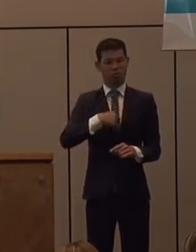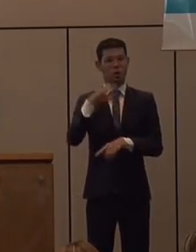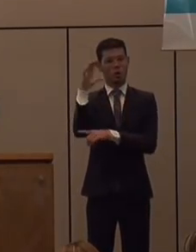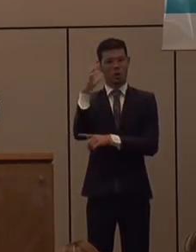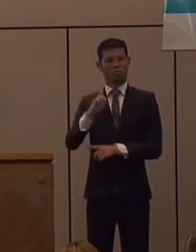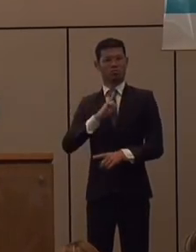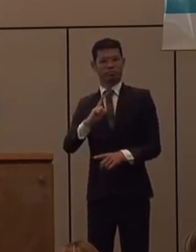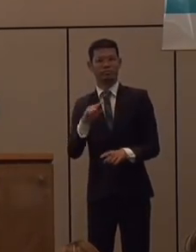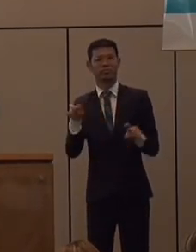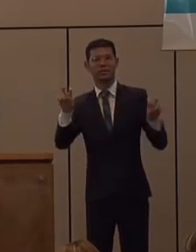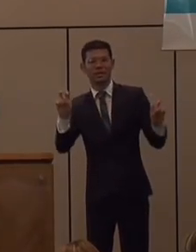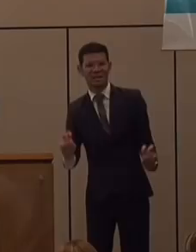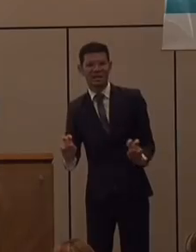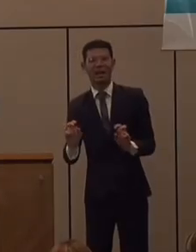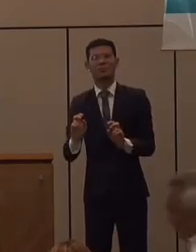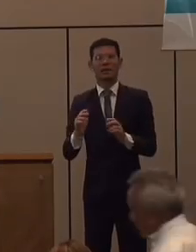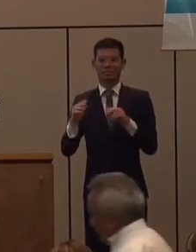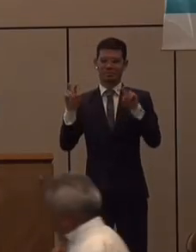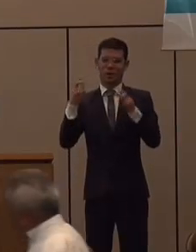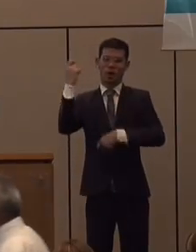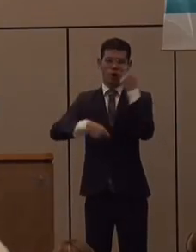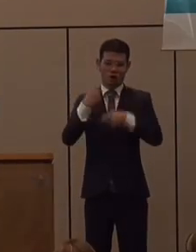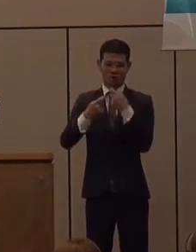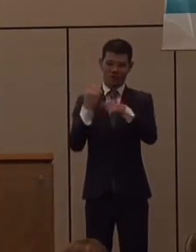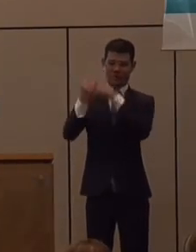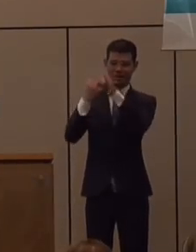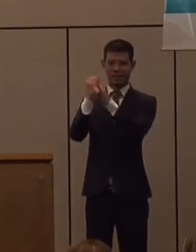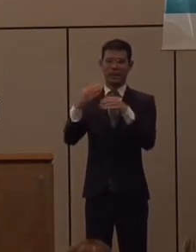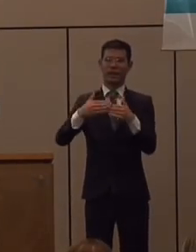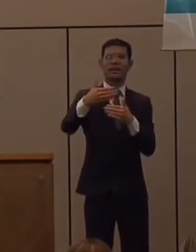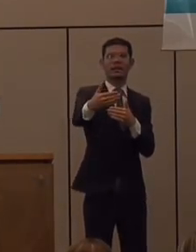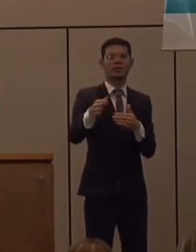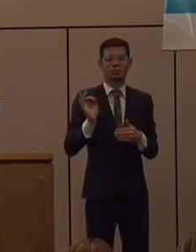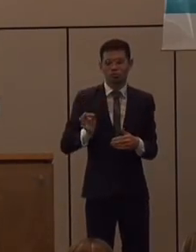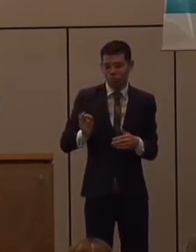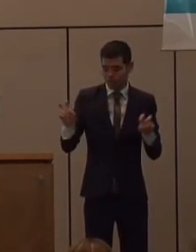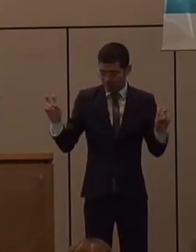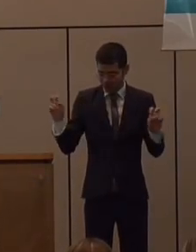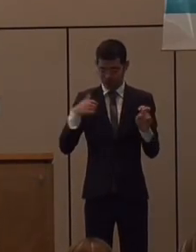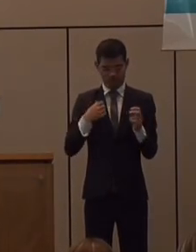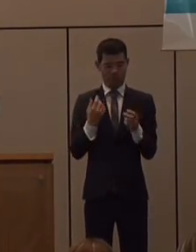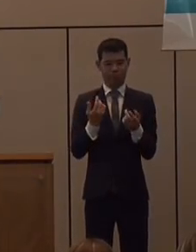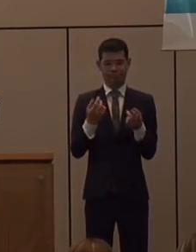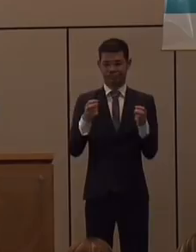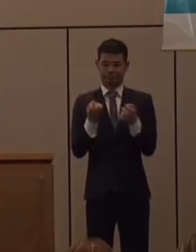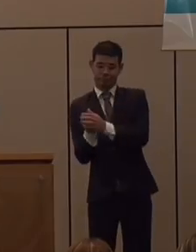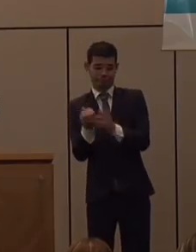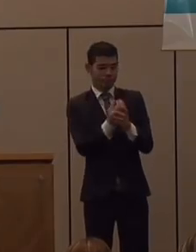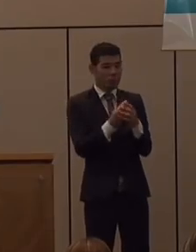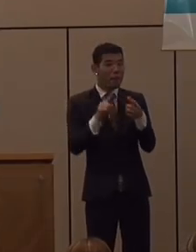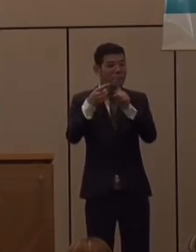tema del comercio internacional porque siempre toda la estructura se construyó sobre bienes pues ahí tenemos primero que tener unas estadísticas